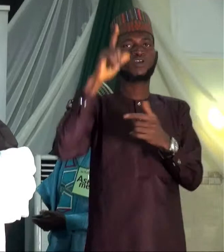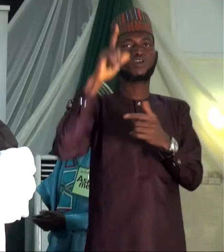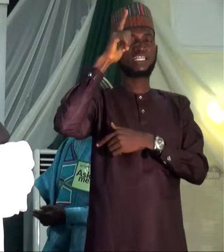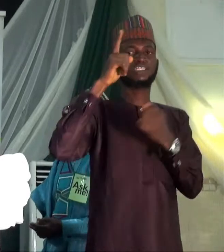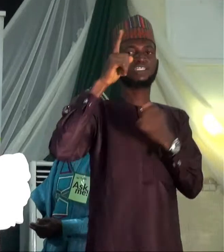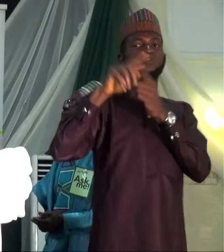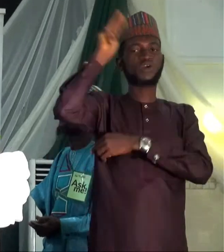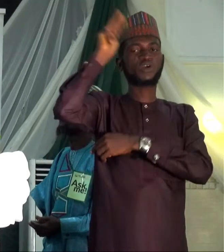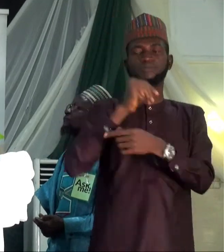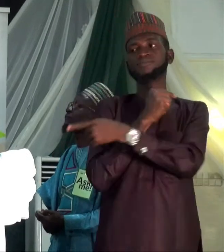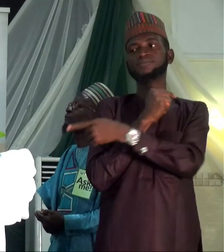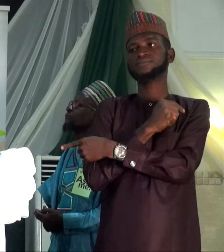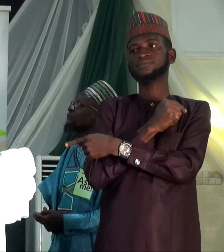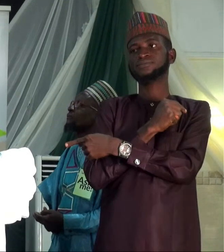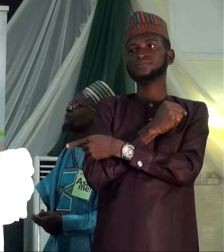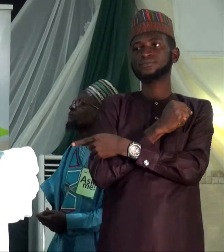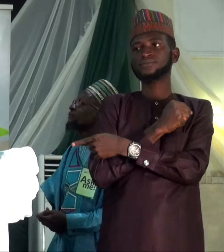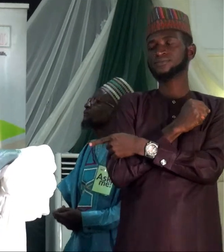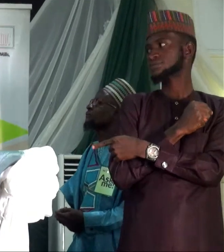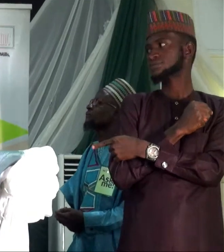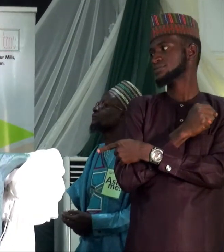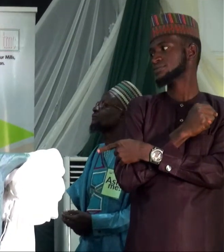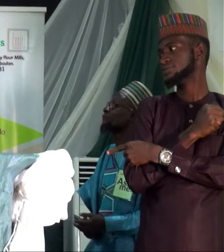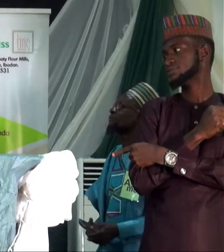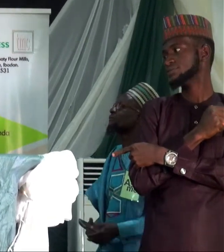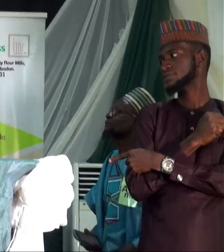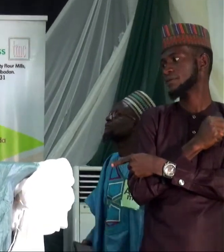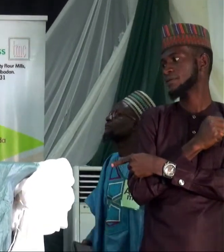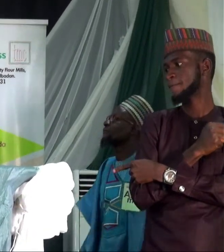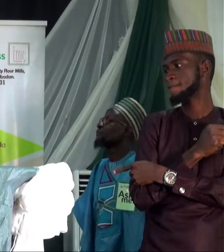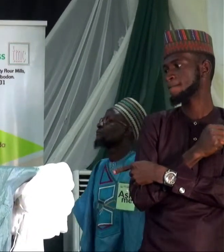gege ele ni master bismillah